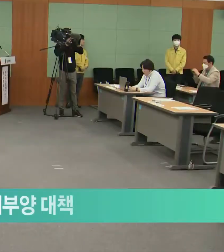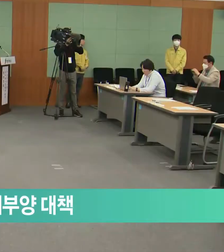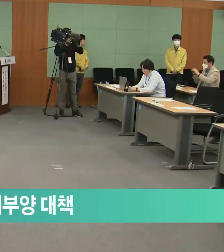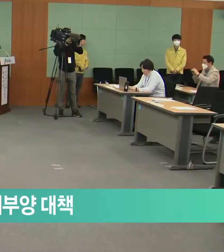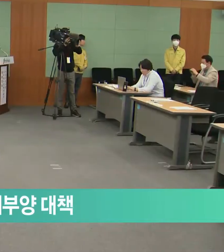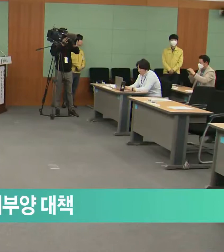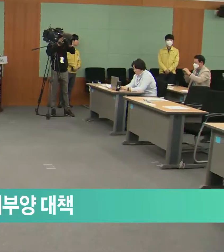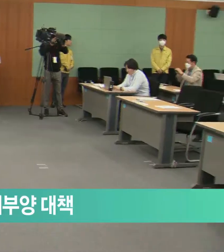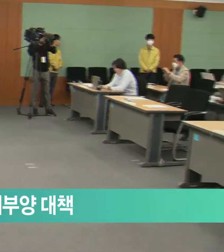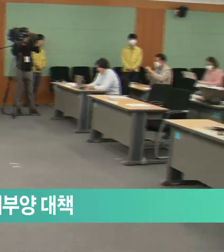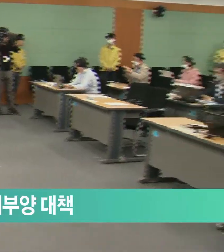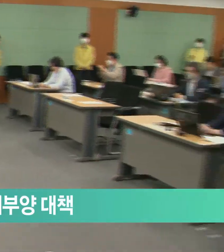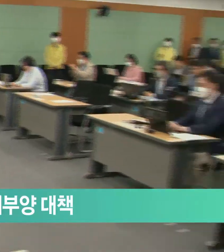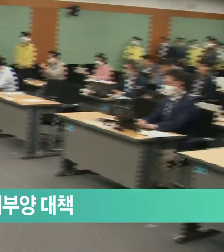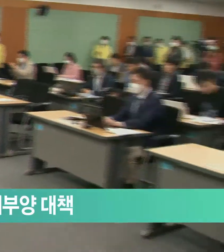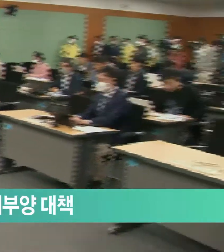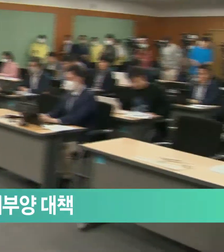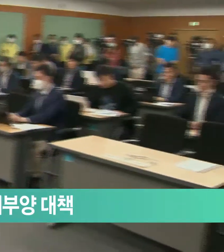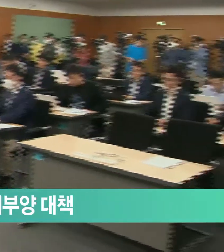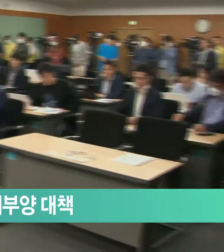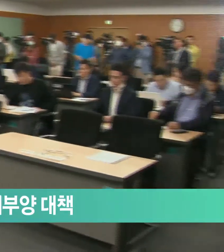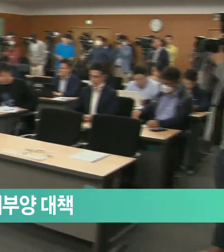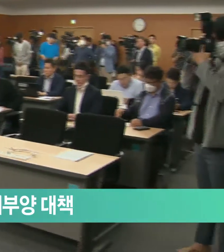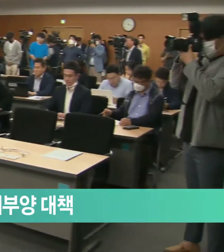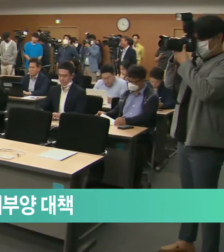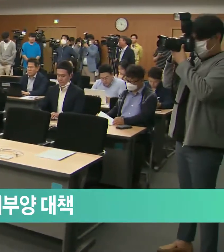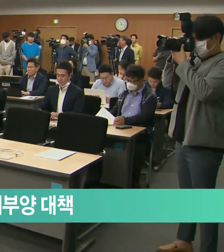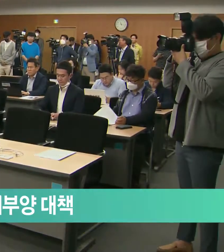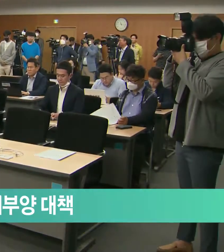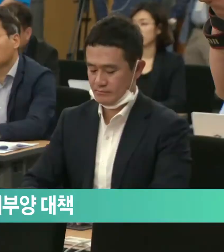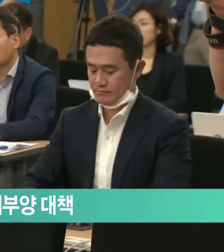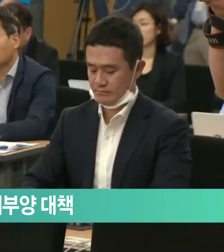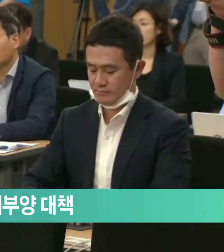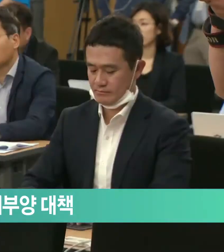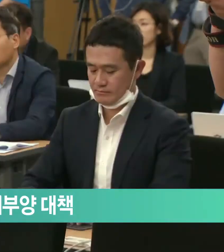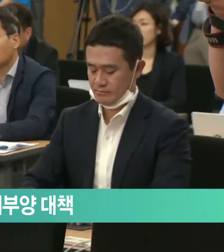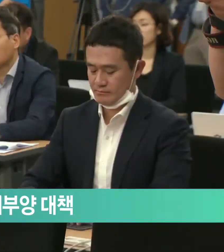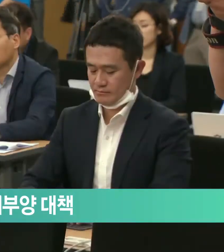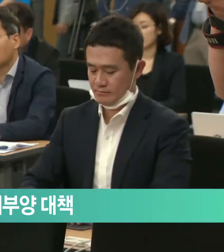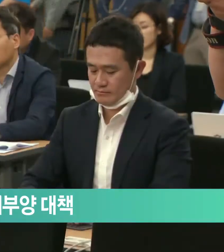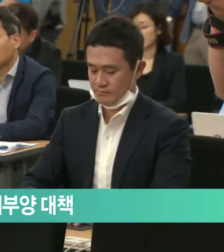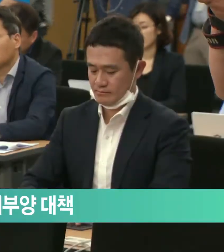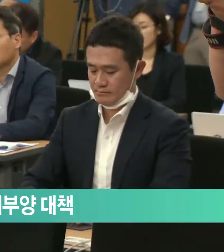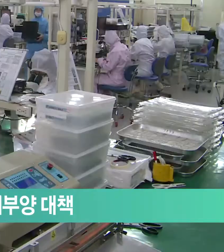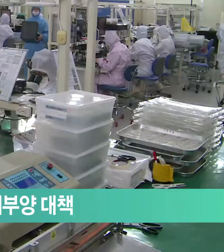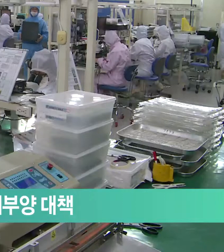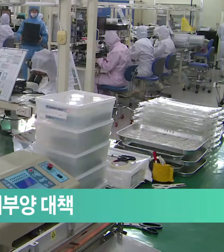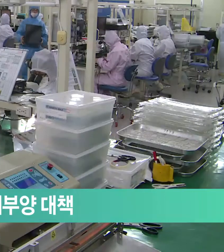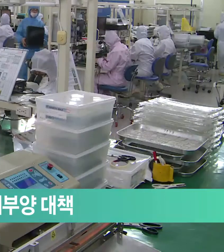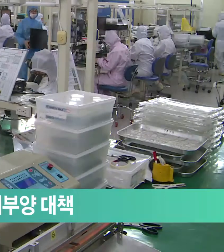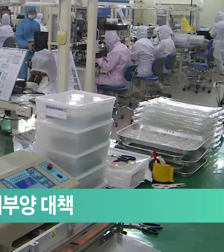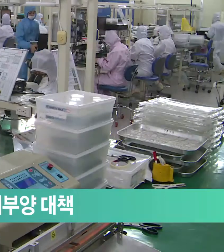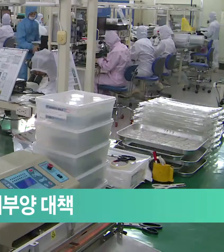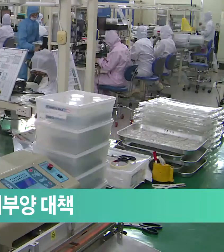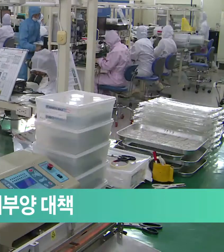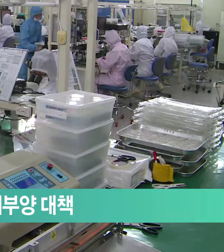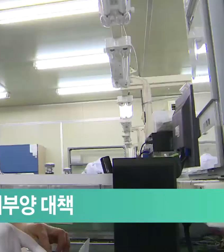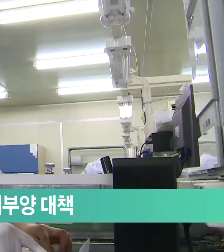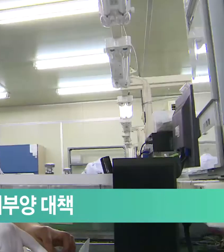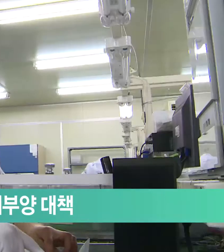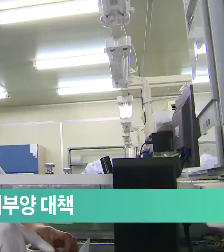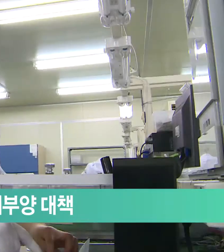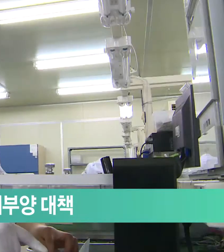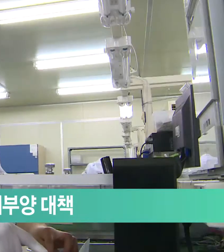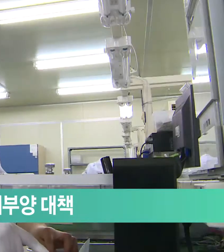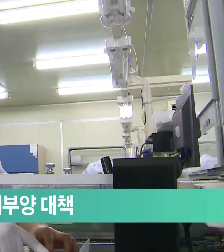비롯해 서민경제 진작과 혁신성장산업 육성 등 모두 6개 분야로 구성됐습니다. 단기적으로는 소비와 생산,